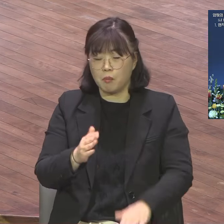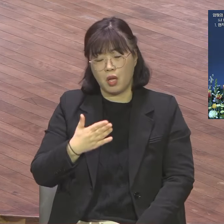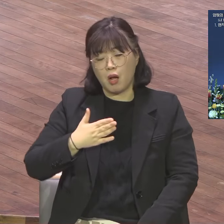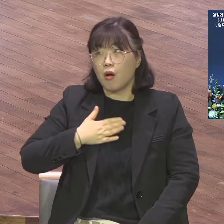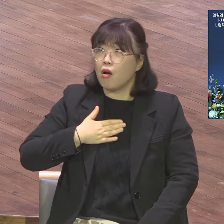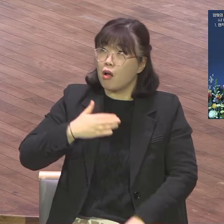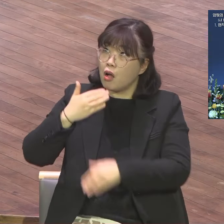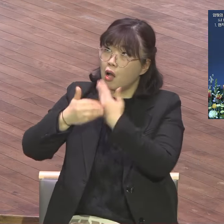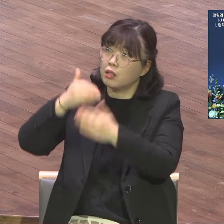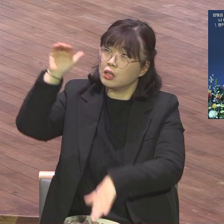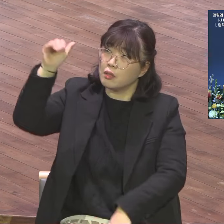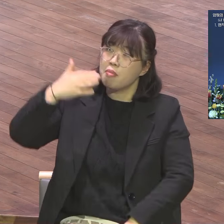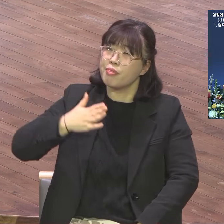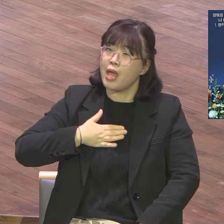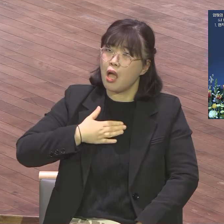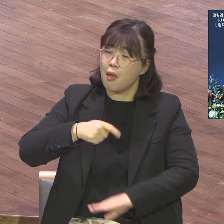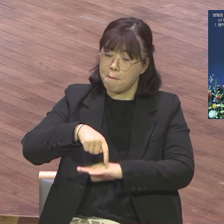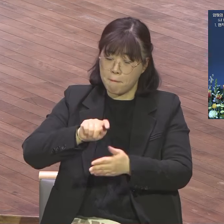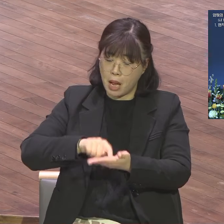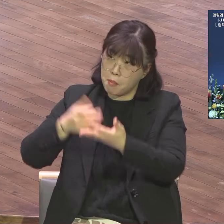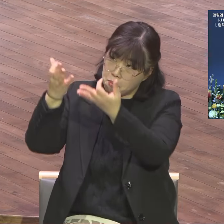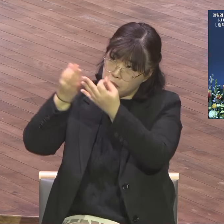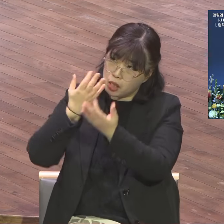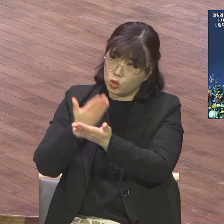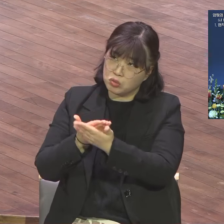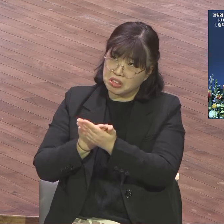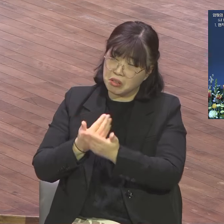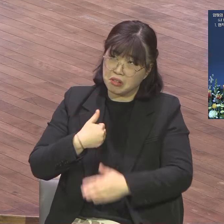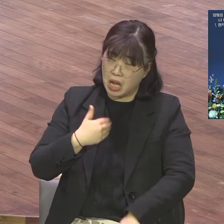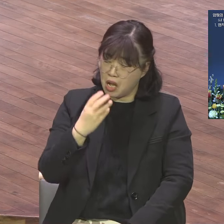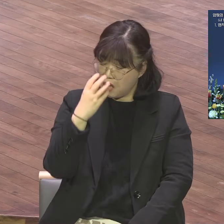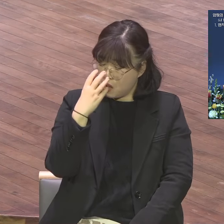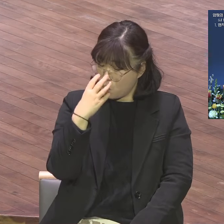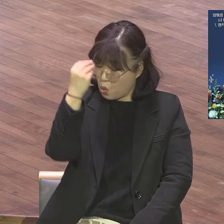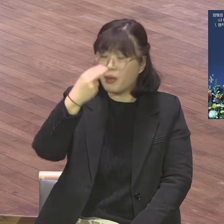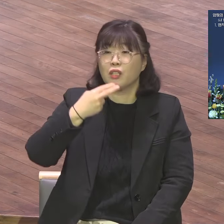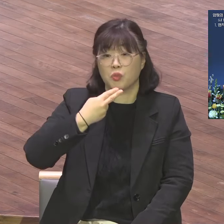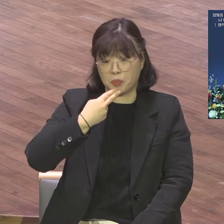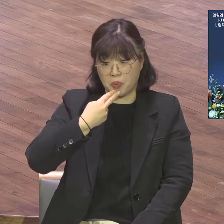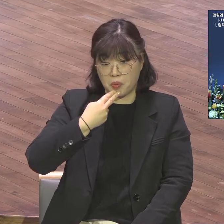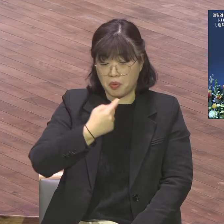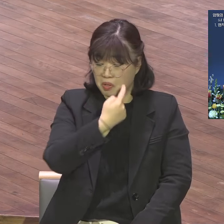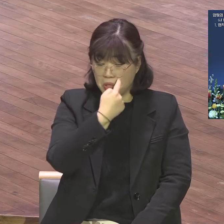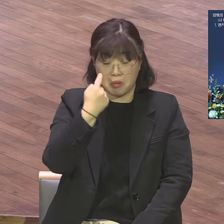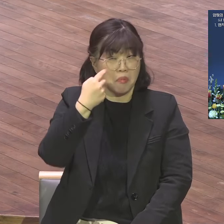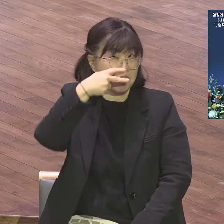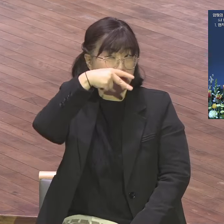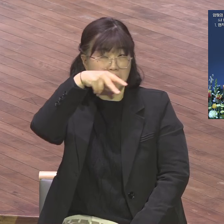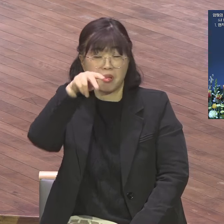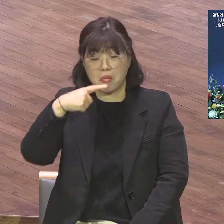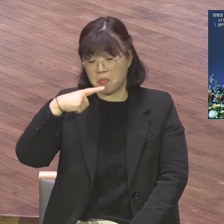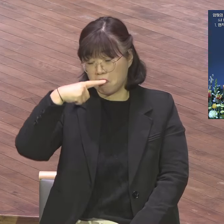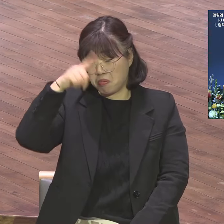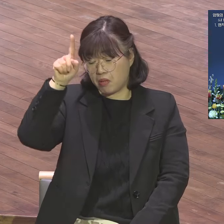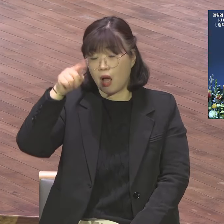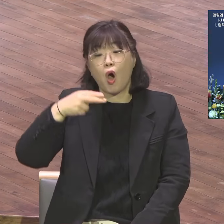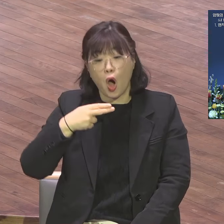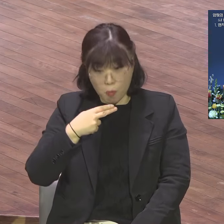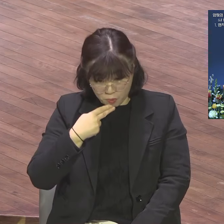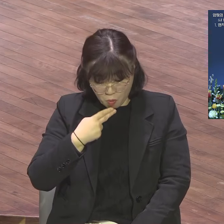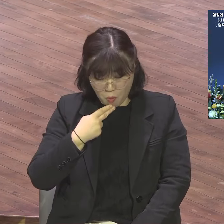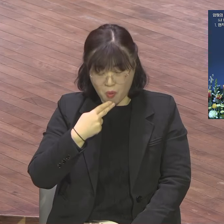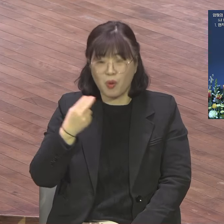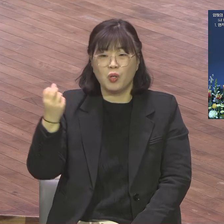아니하고 내 눈이 오만하지 아니하고 큰 일과 감당하지 못할 놀라운 일을 하려고